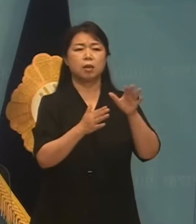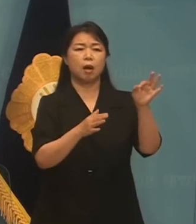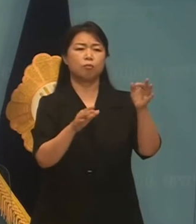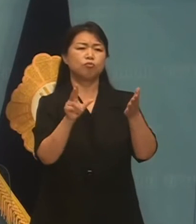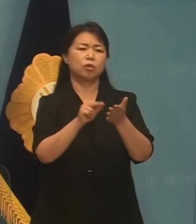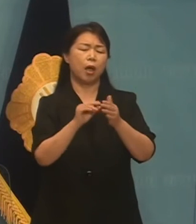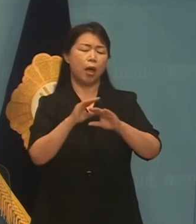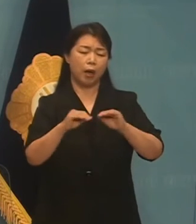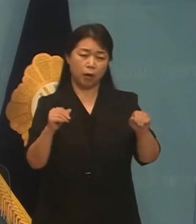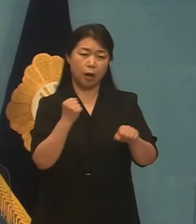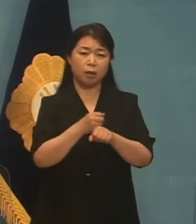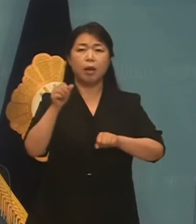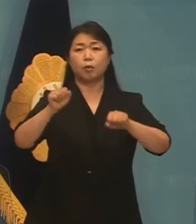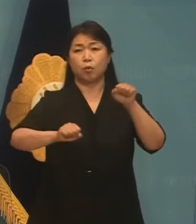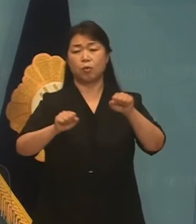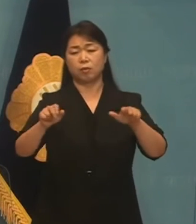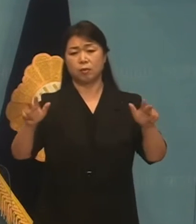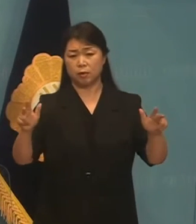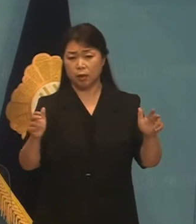접근하는 행태는